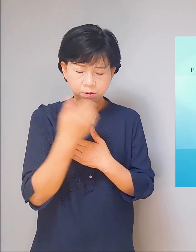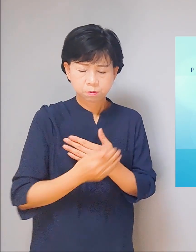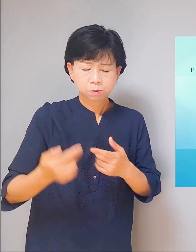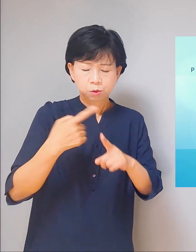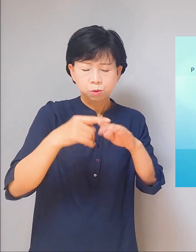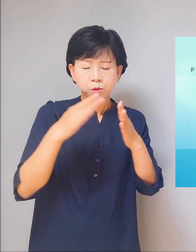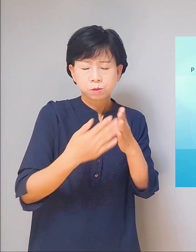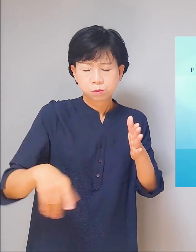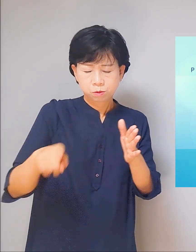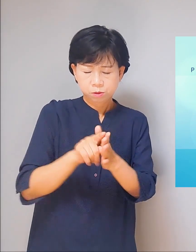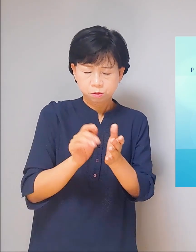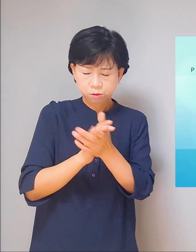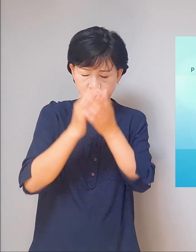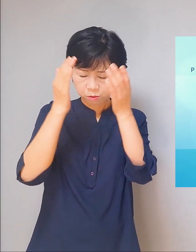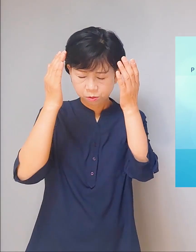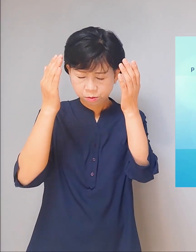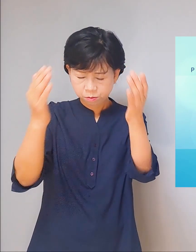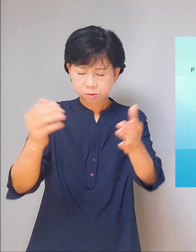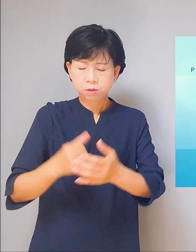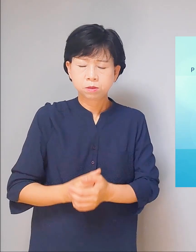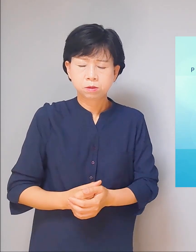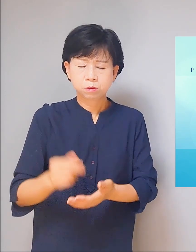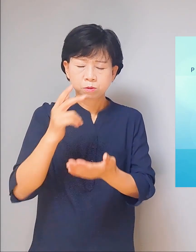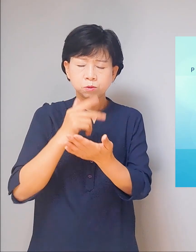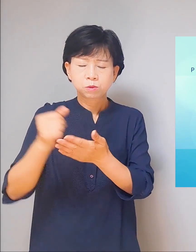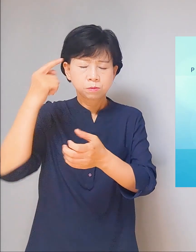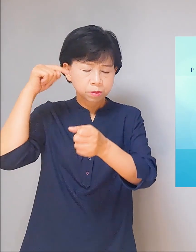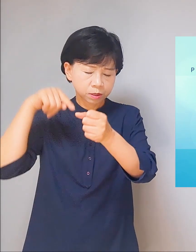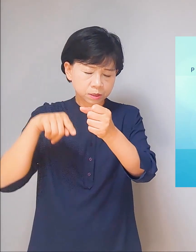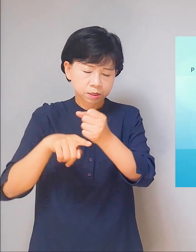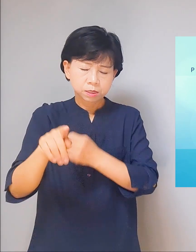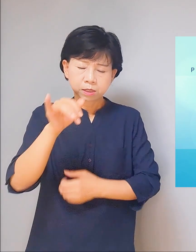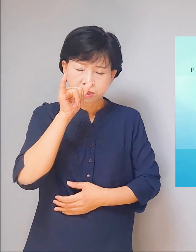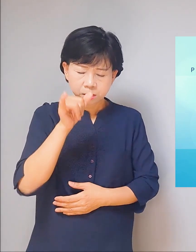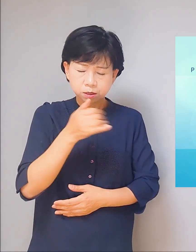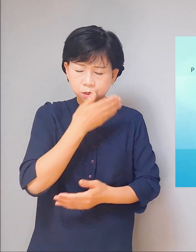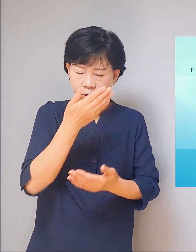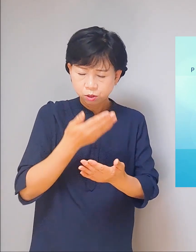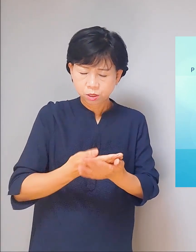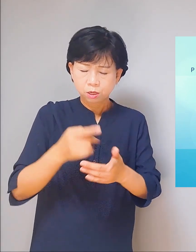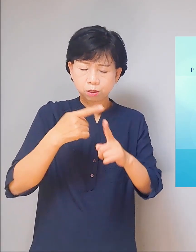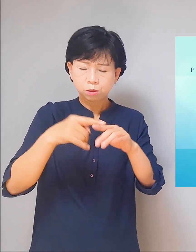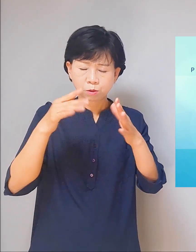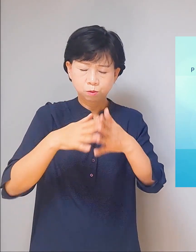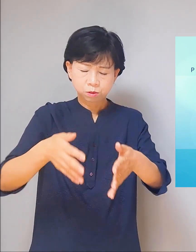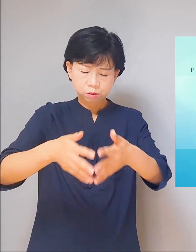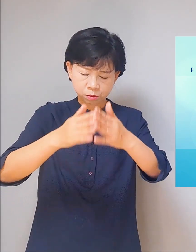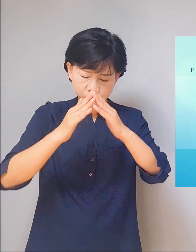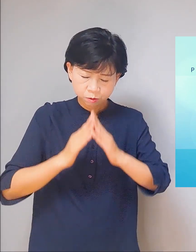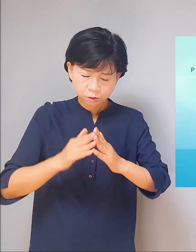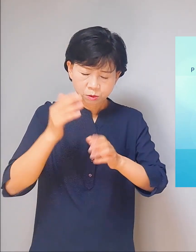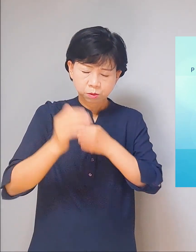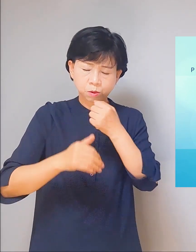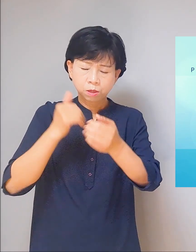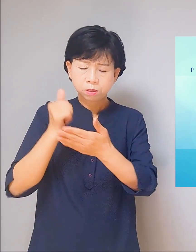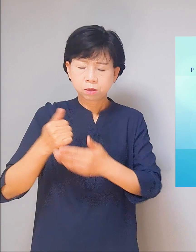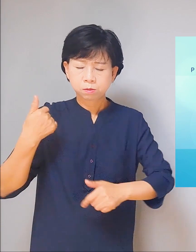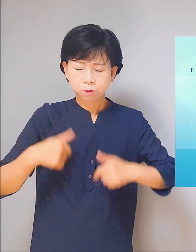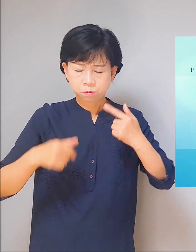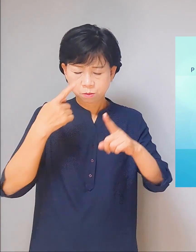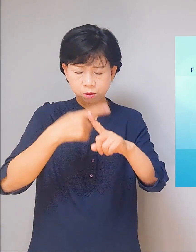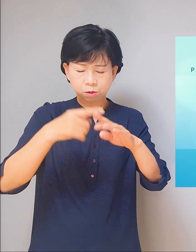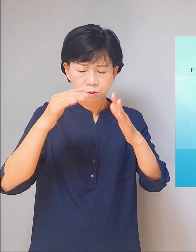위해 기도합니다. 주님이 뜻이 계셔서 이곳에 귀한 교회를 세워주시고 하나님 기뻐하시는